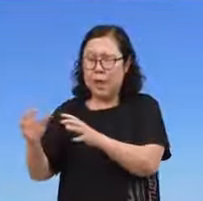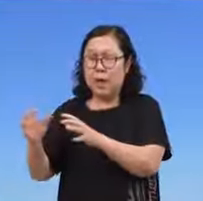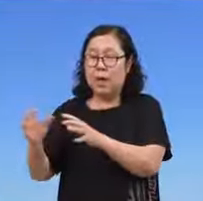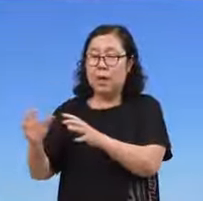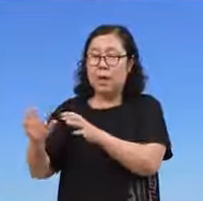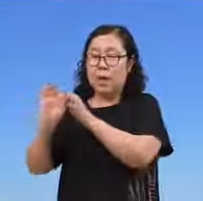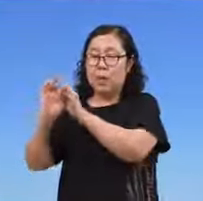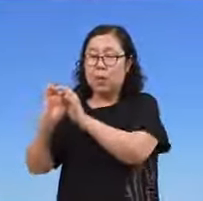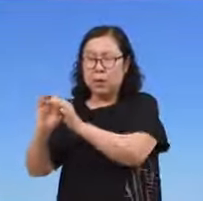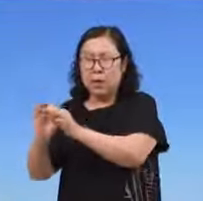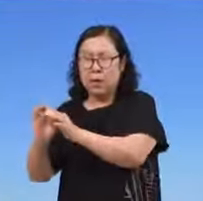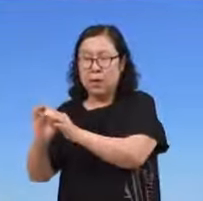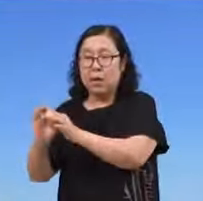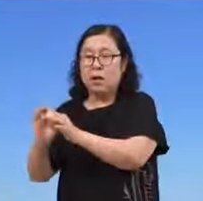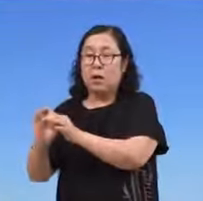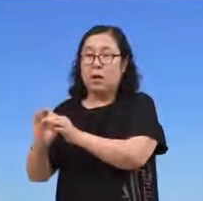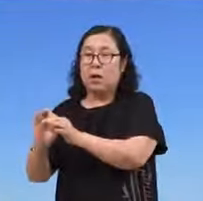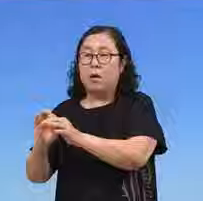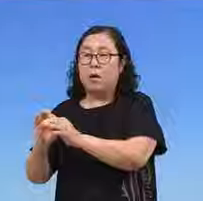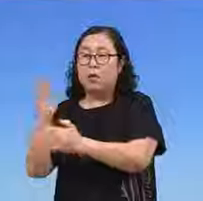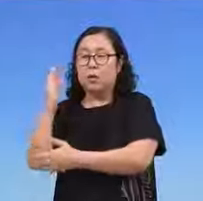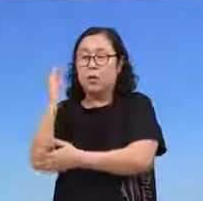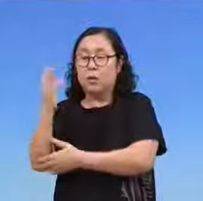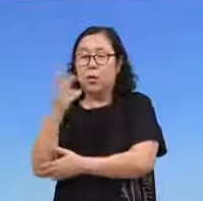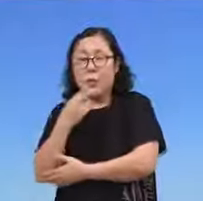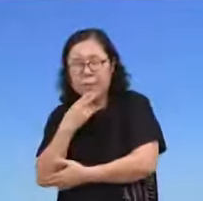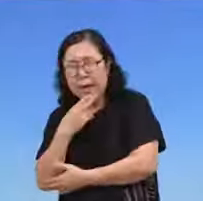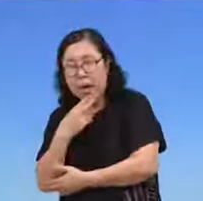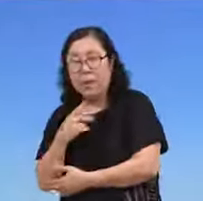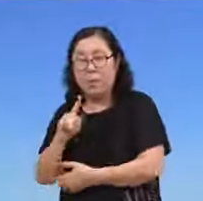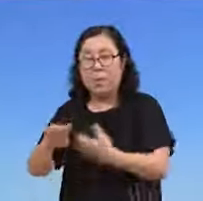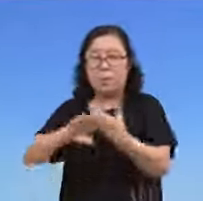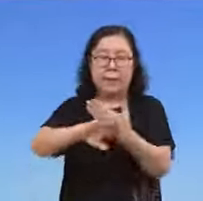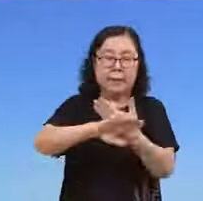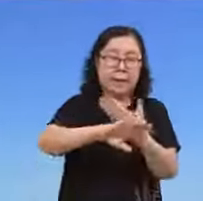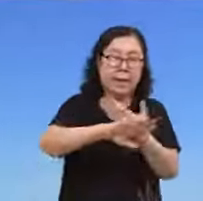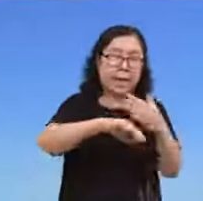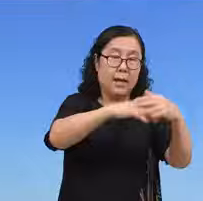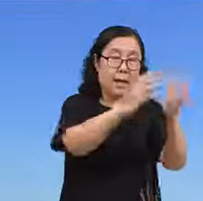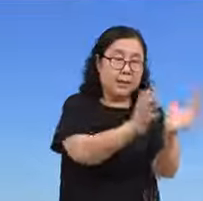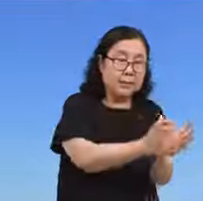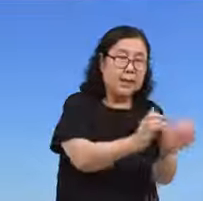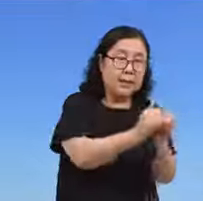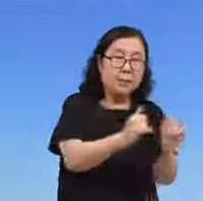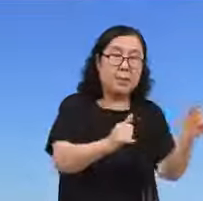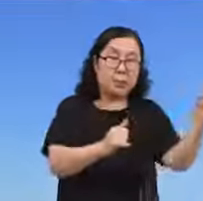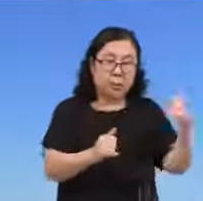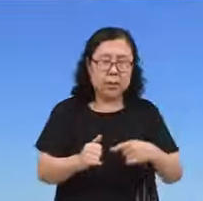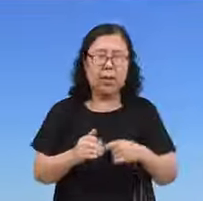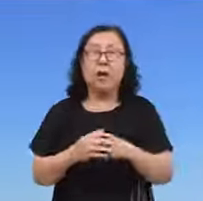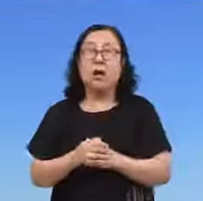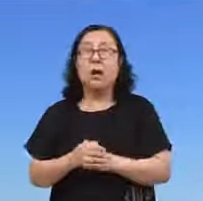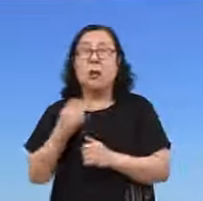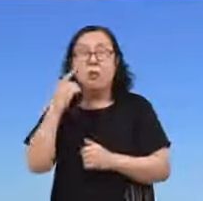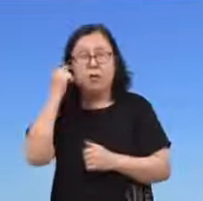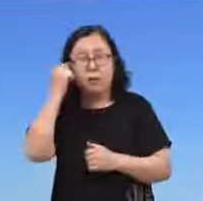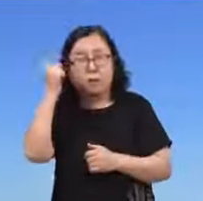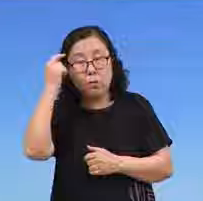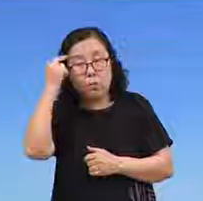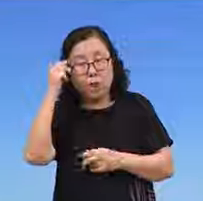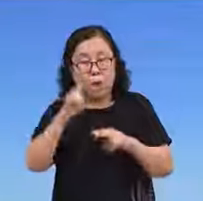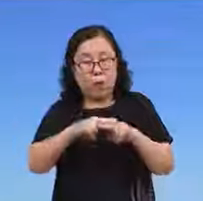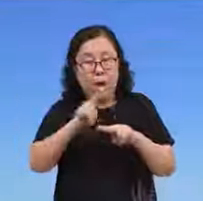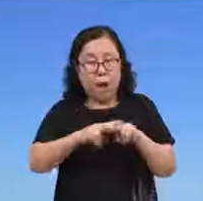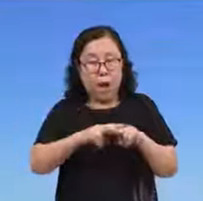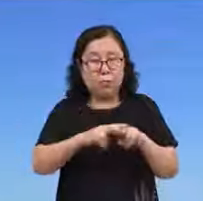집회편에 서서 설교하지 않았냐고, 왜 광화문 이야기를 안 하시느냐고 막 그렇게 따지시고, 좀 있으면 저쪽 편에 분들이 와가지고 아니